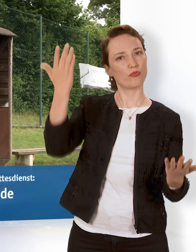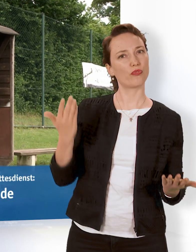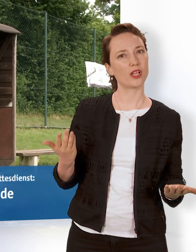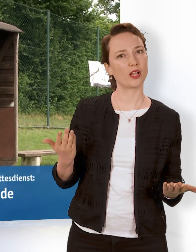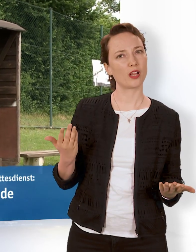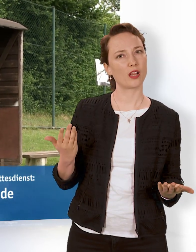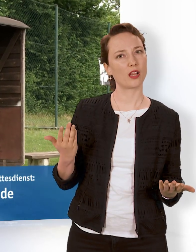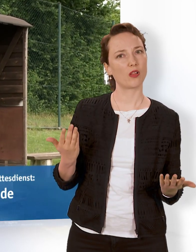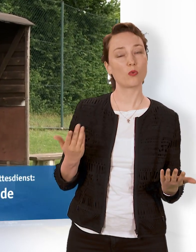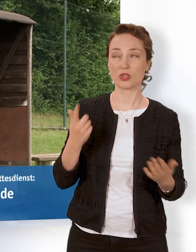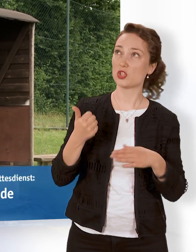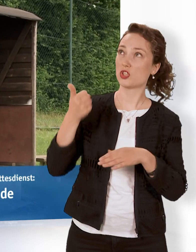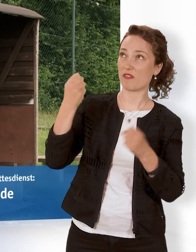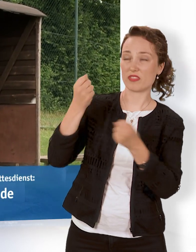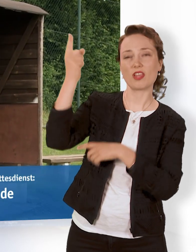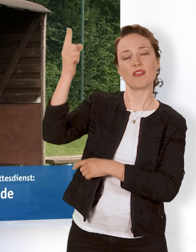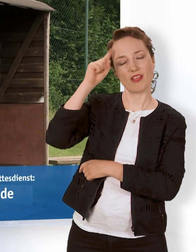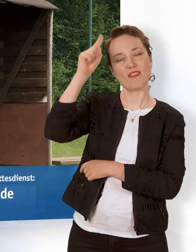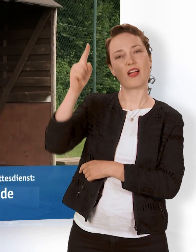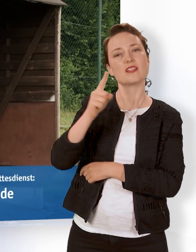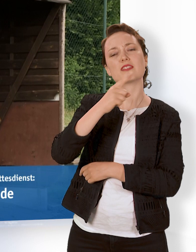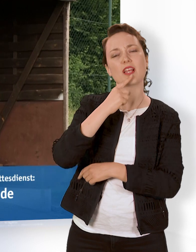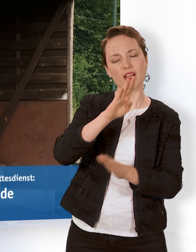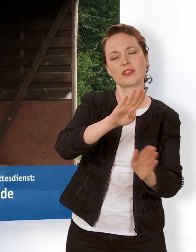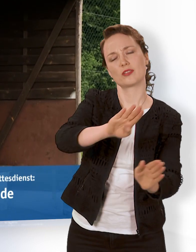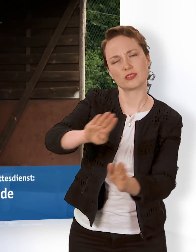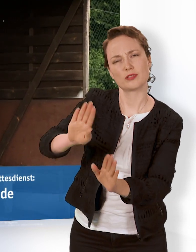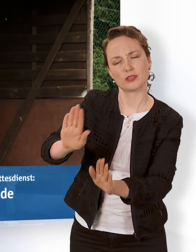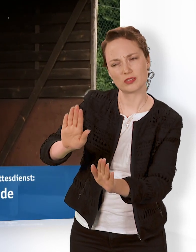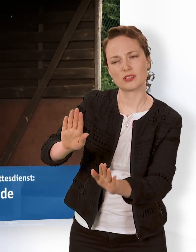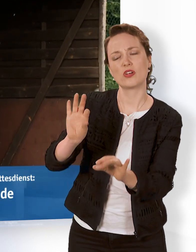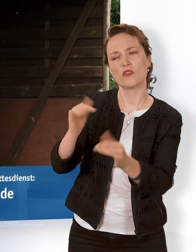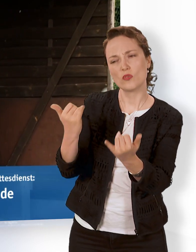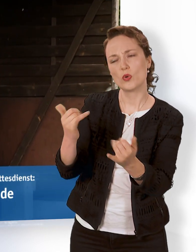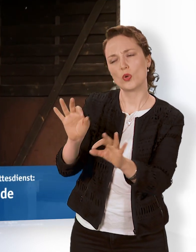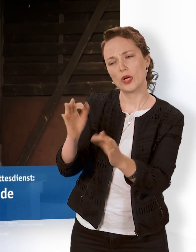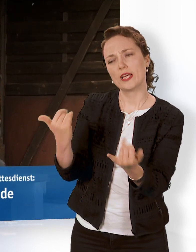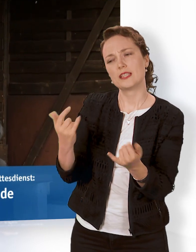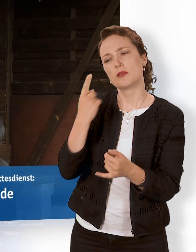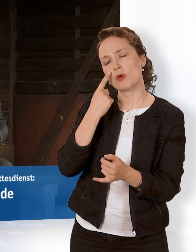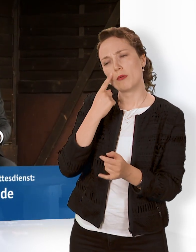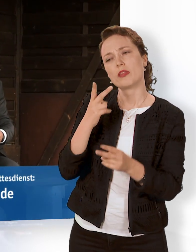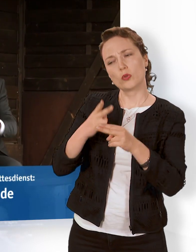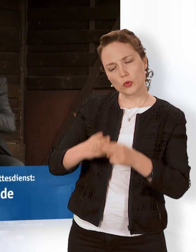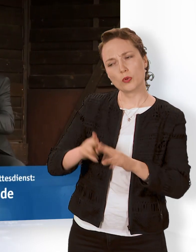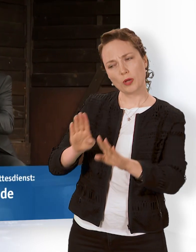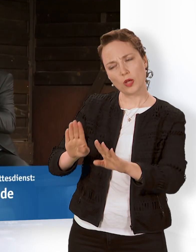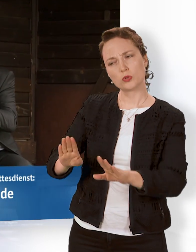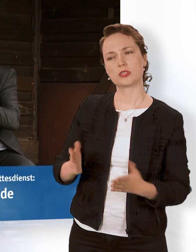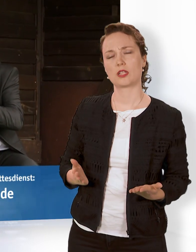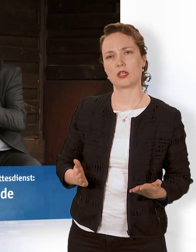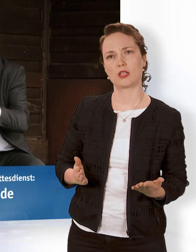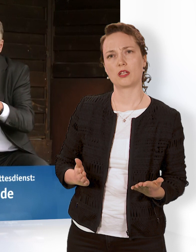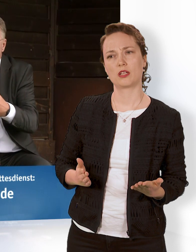Und Ihr Cheftrainer merkt das. Und er hat gesagt, du, für dich ist es im Moment besser, eine Ruhepause zu haben. Sieh das nicht